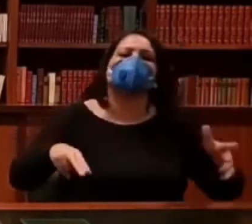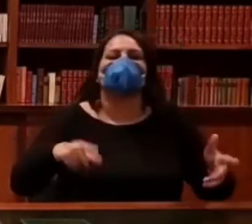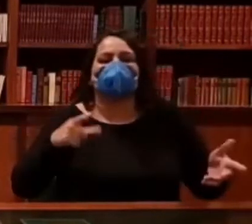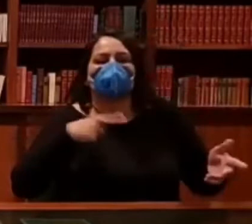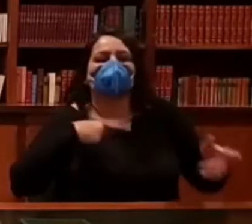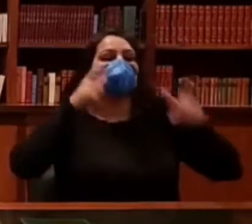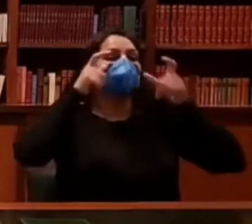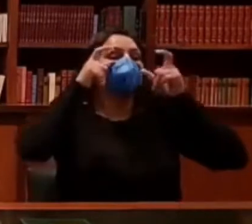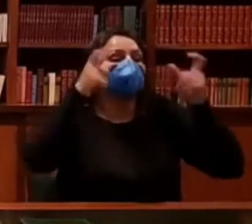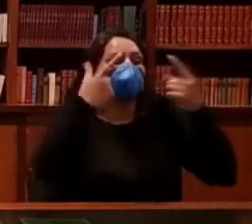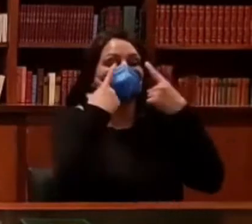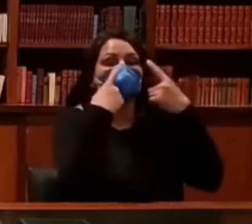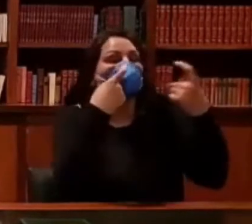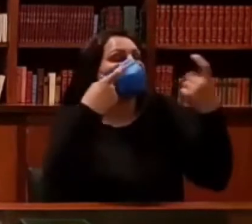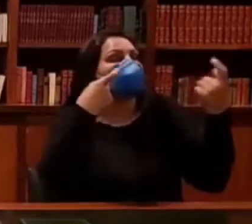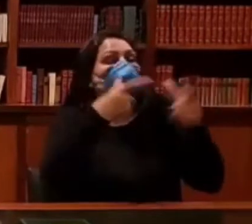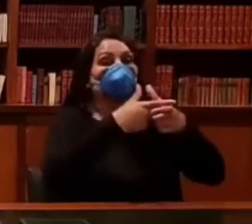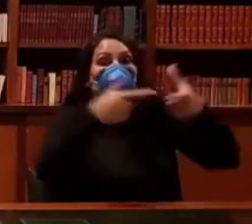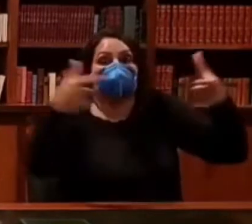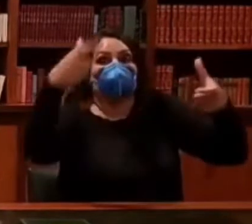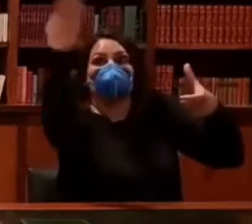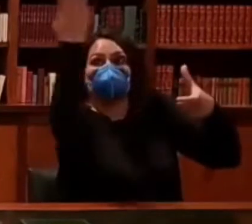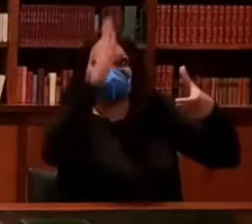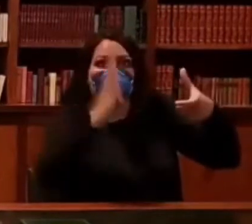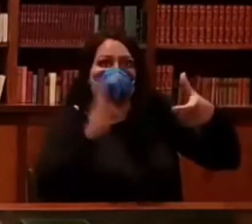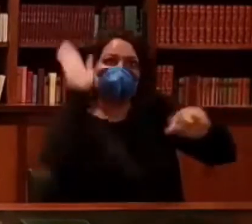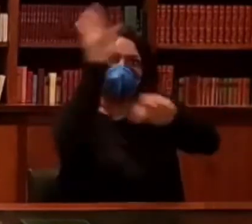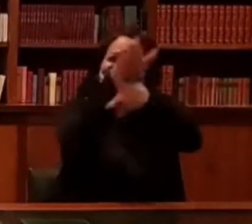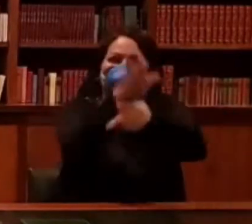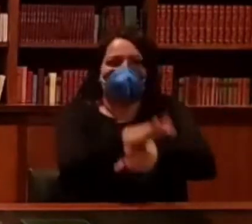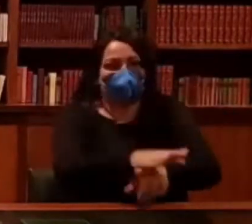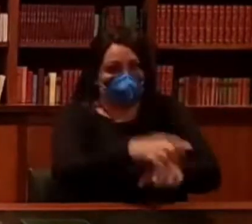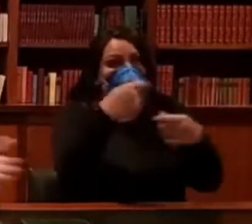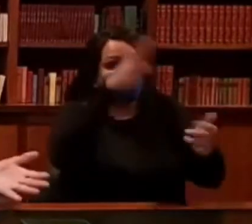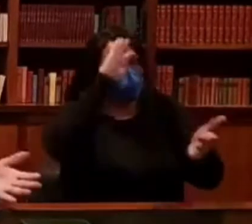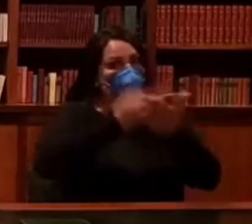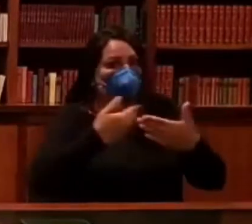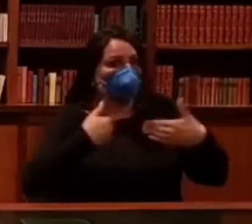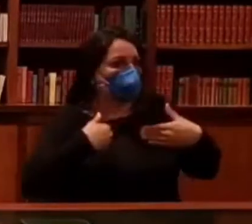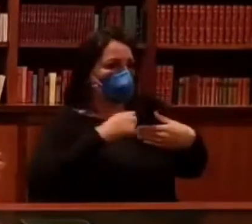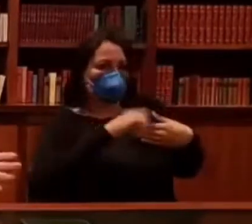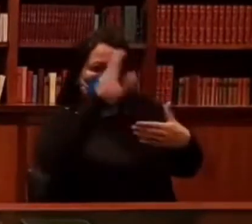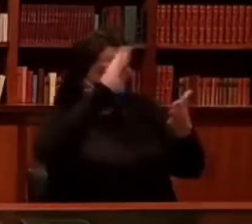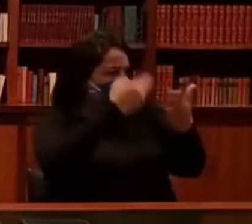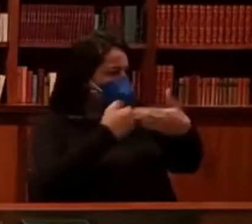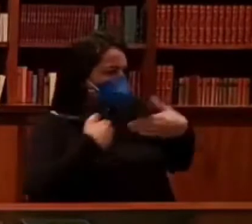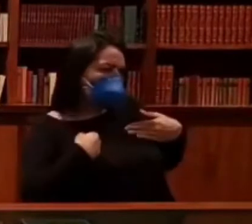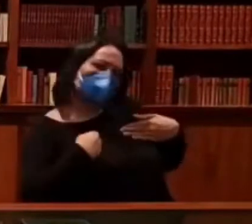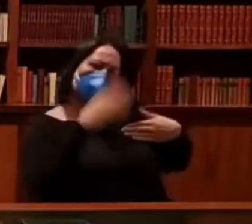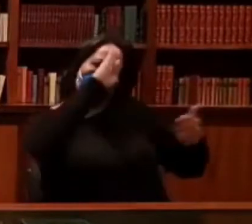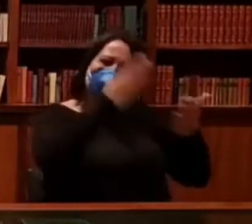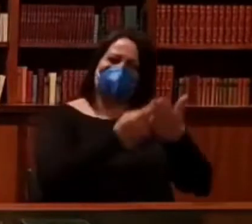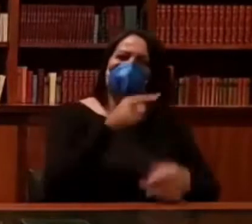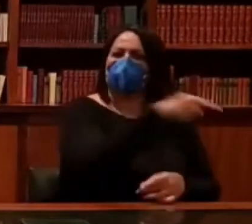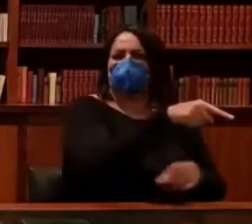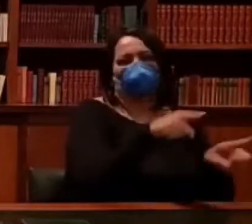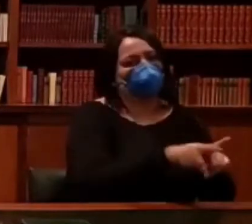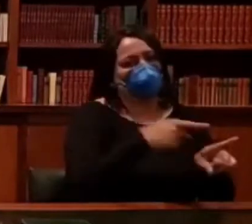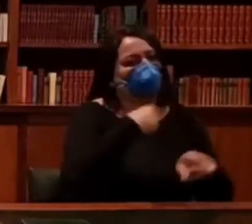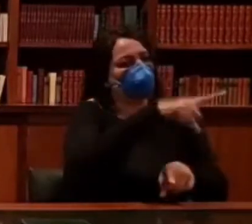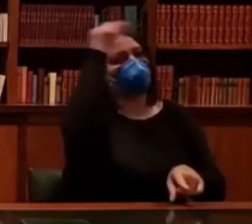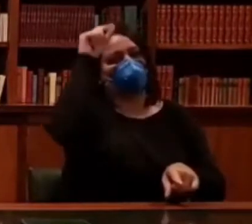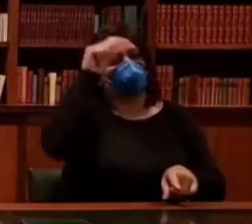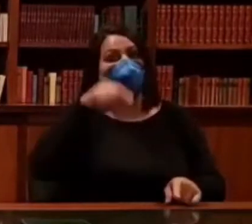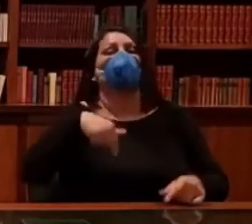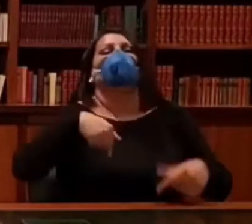o interesse da maioria da população brasileira. E vai ter que confiar em mim. Se não confiar em mim, não vou confiar nele, não vou indicar ele para lá. Então, repito, quem